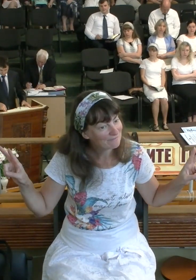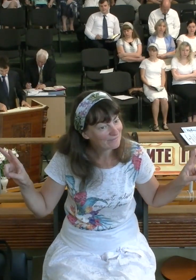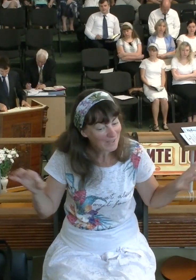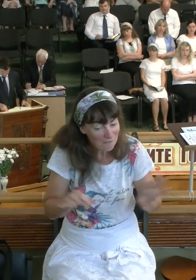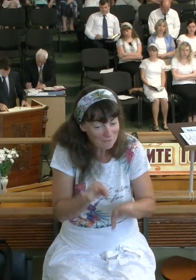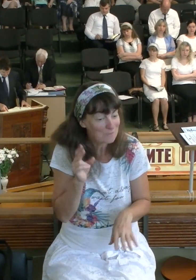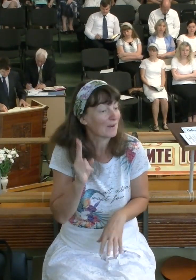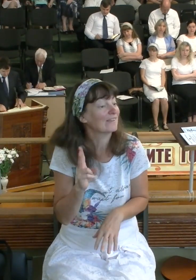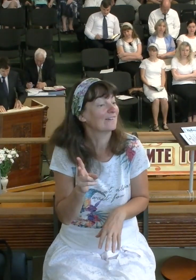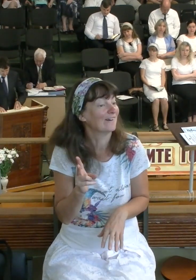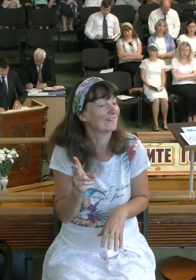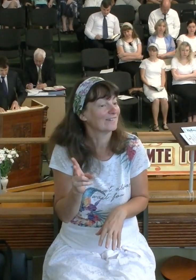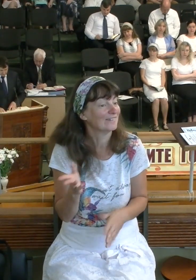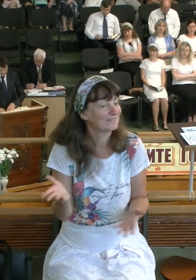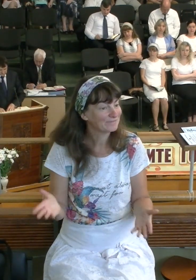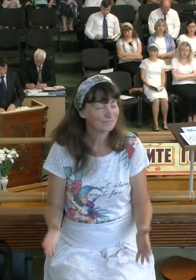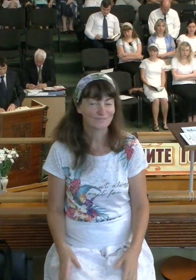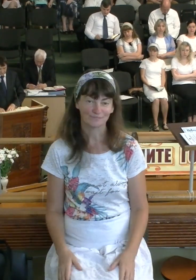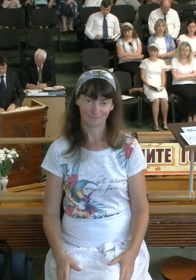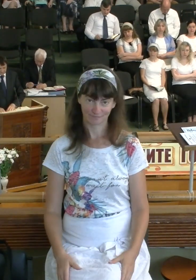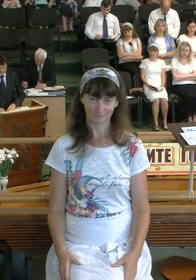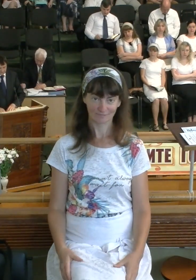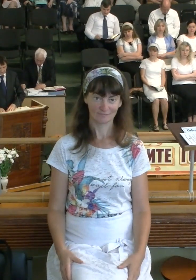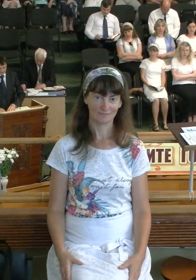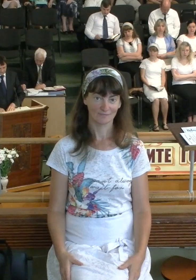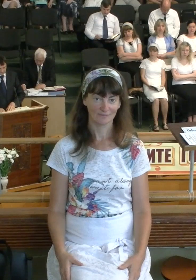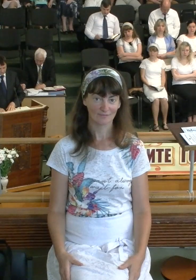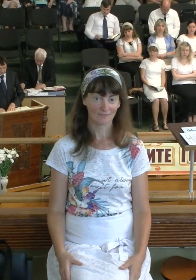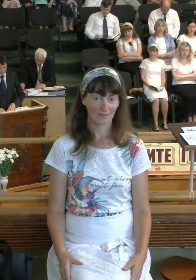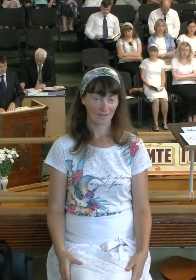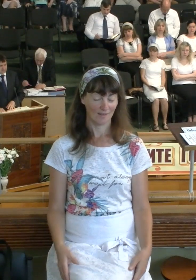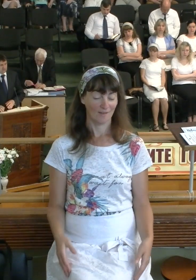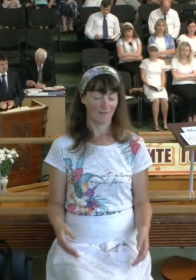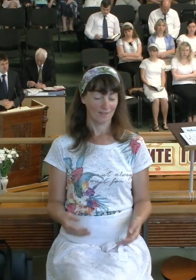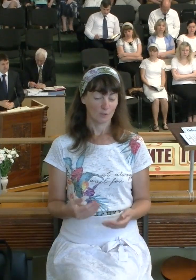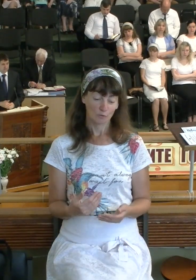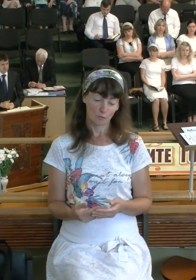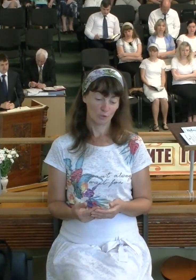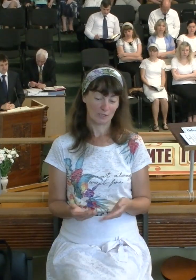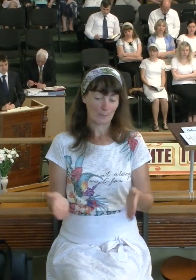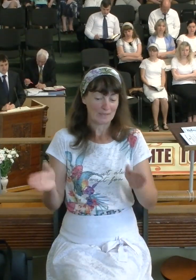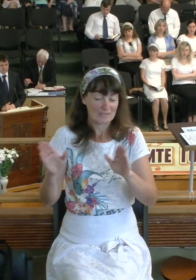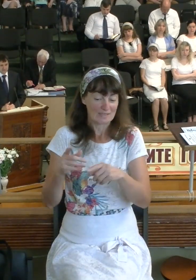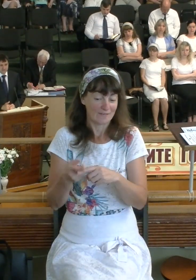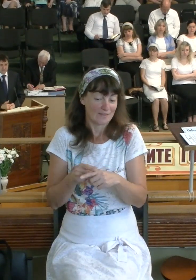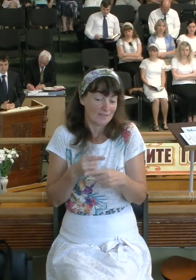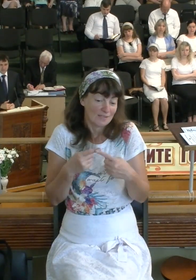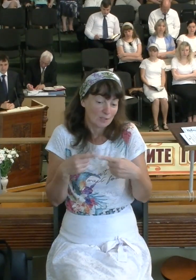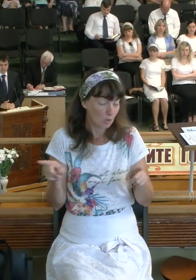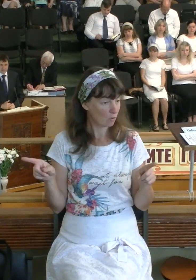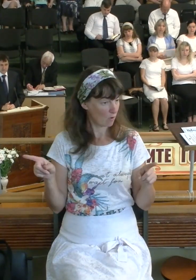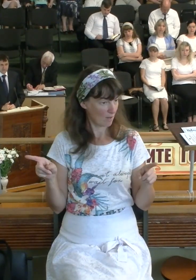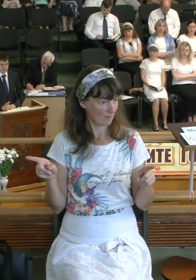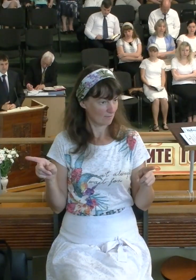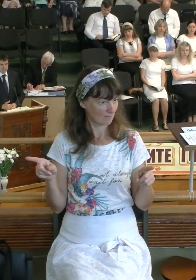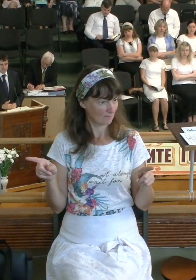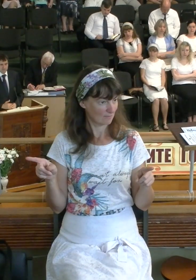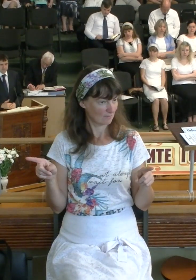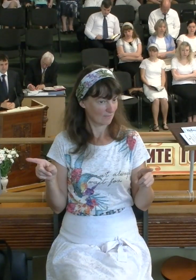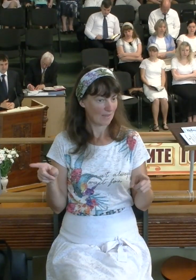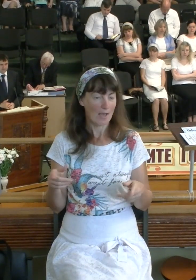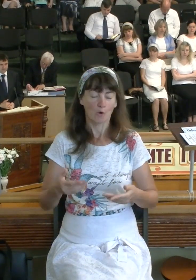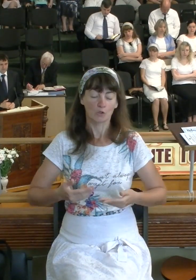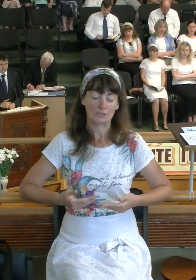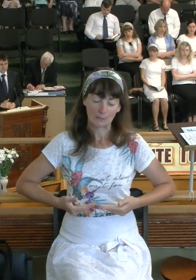но иногда благословение – это совсем противоположное. И знаете, когда мы проживаем жизнь, и если мы